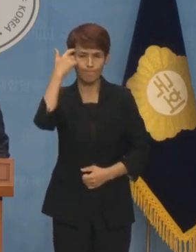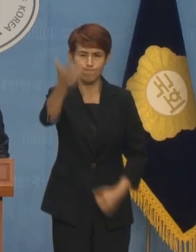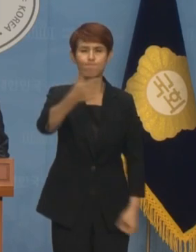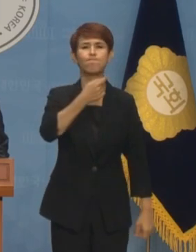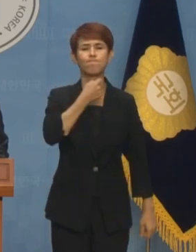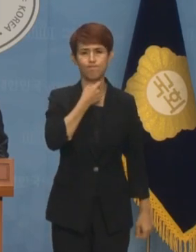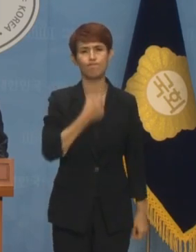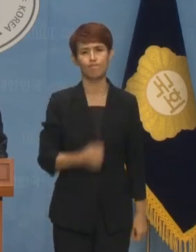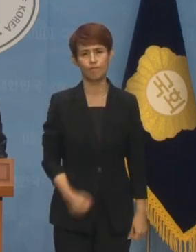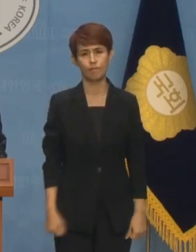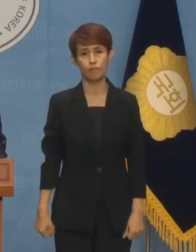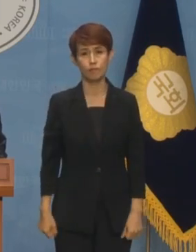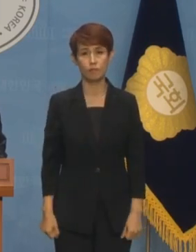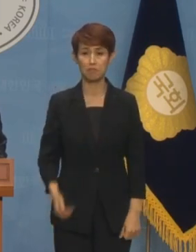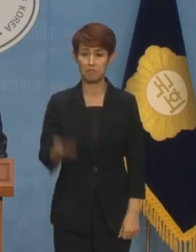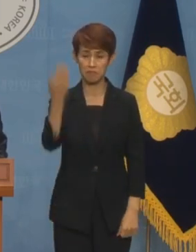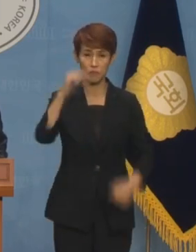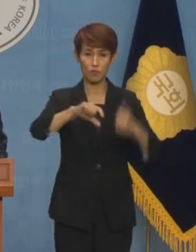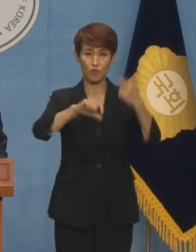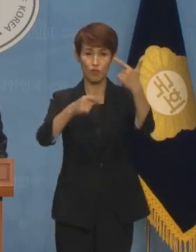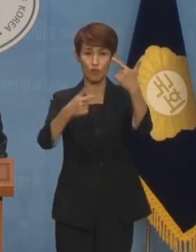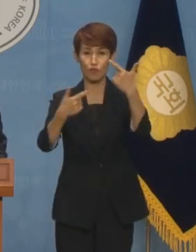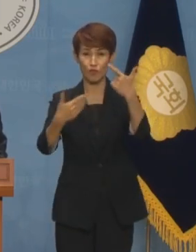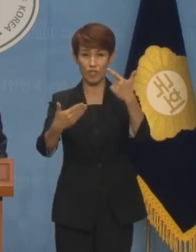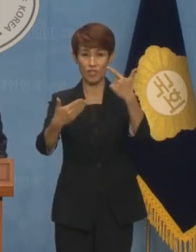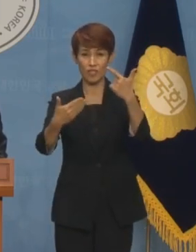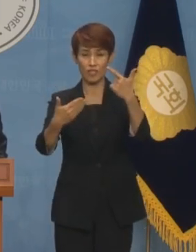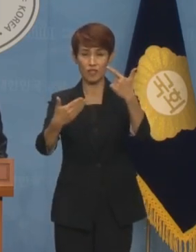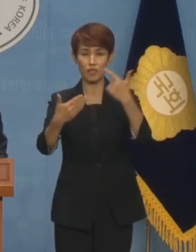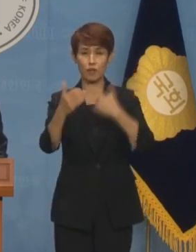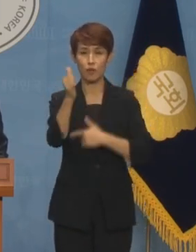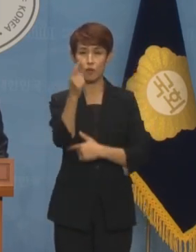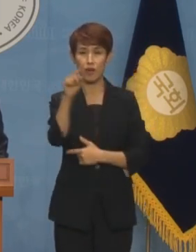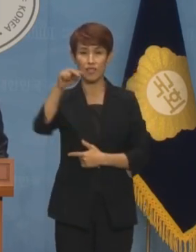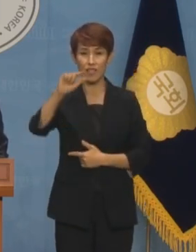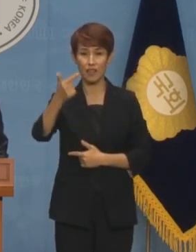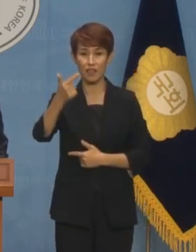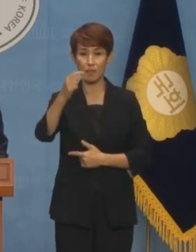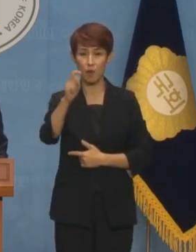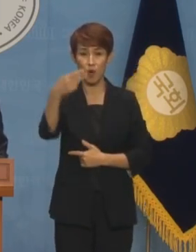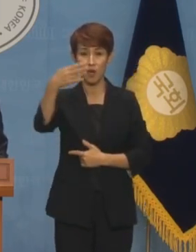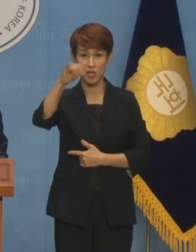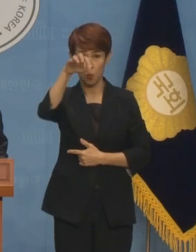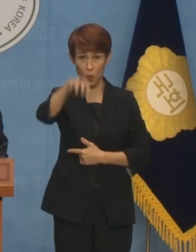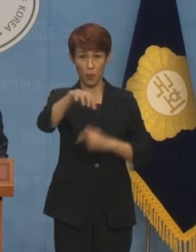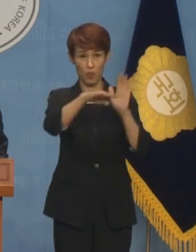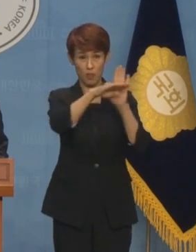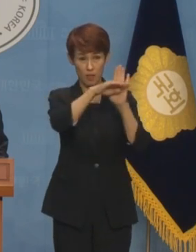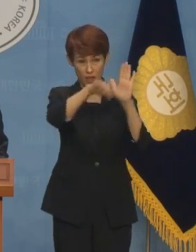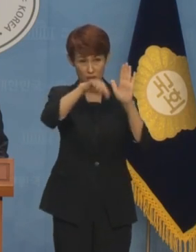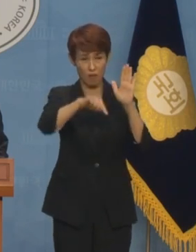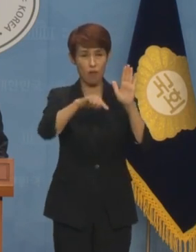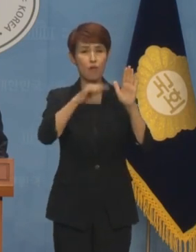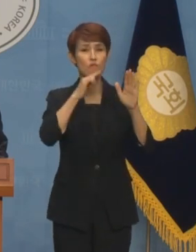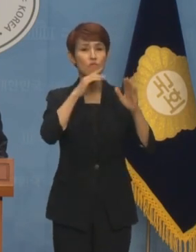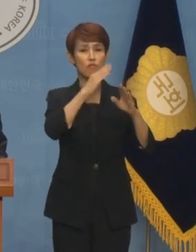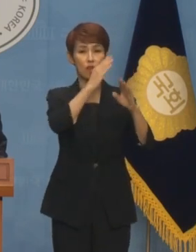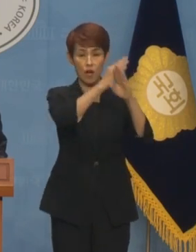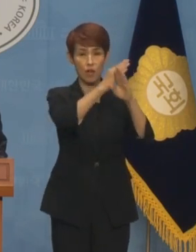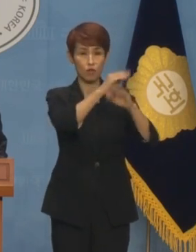합니다. 지난 6월 9일 화살머리 고지 인근에서 다수의 북한군 인원이